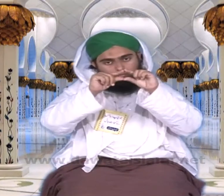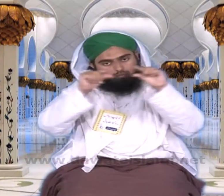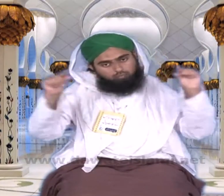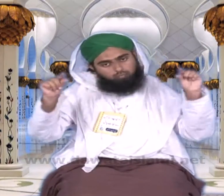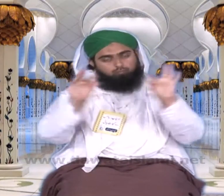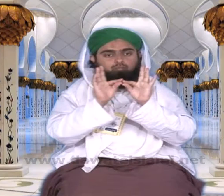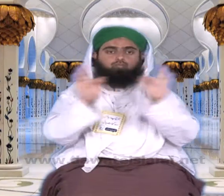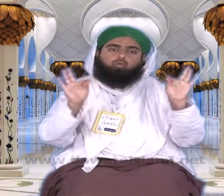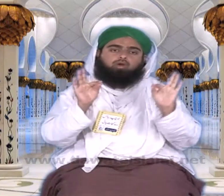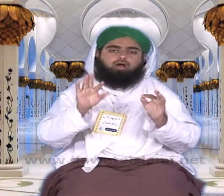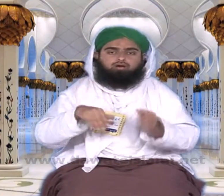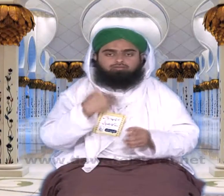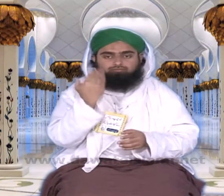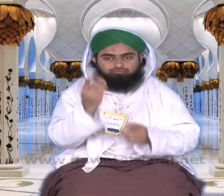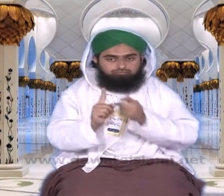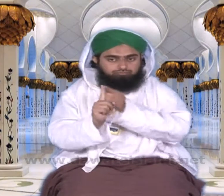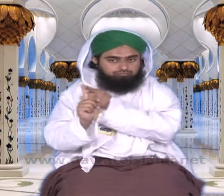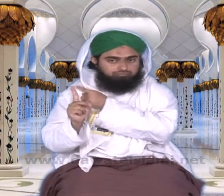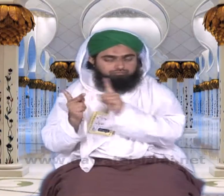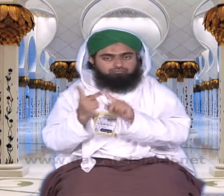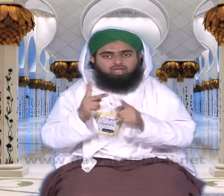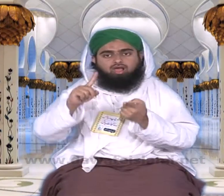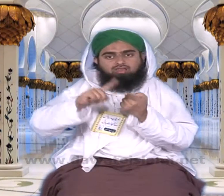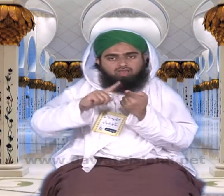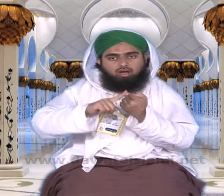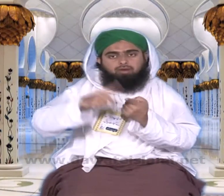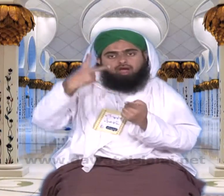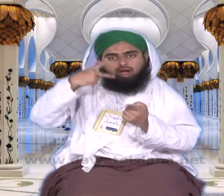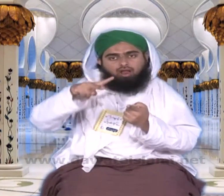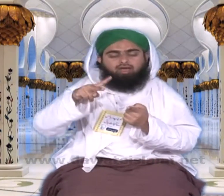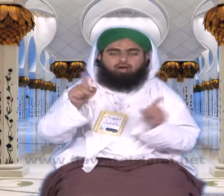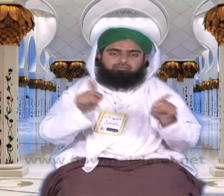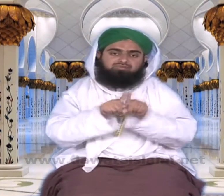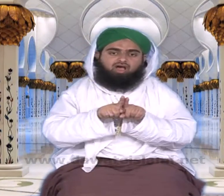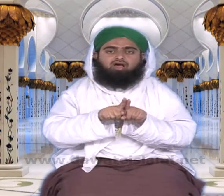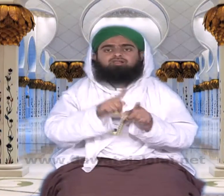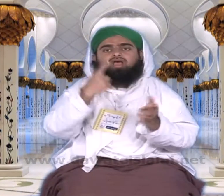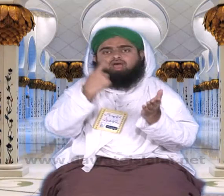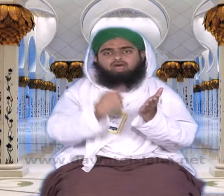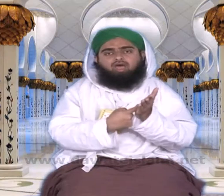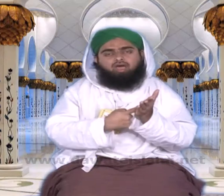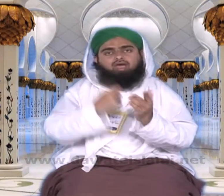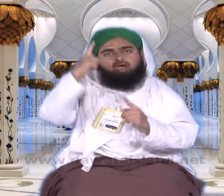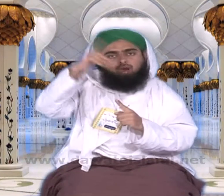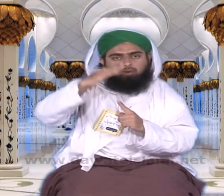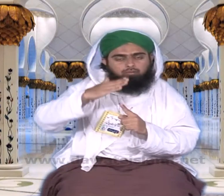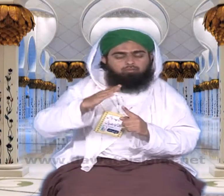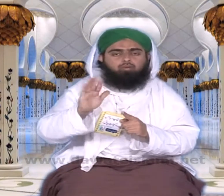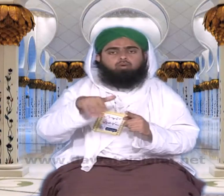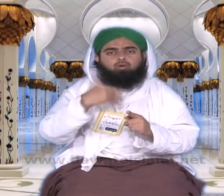کریں اسی طرح رضی اللہ عنہ کی جگہ ریت زواد رحمت اللہ علیہ کی جگہ رے ہیں جل جلالو کی جگہ جیم وہ